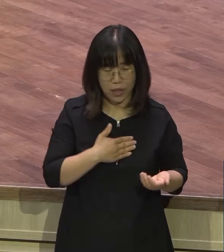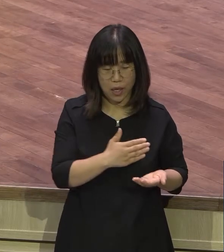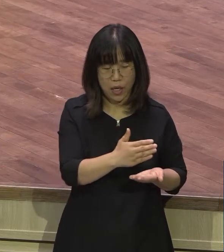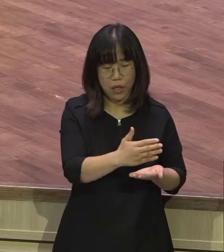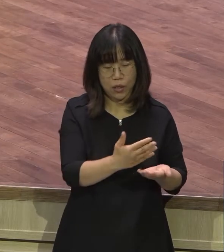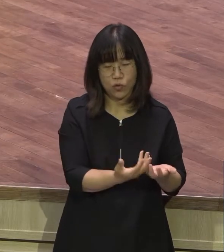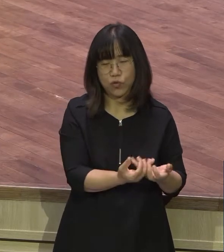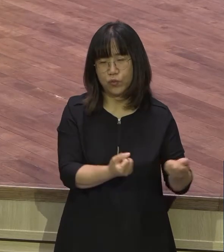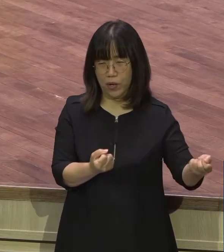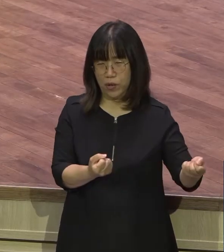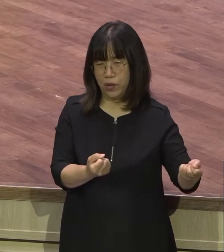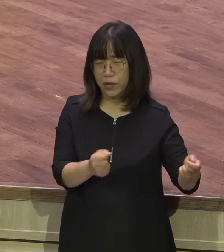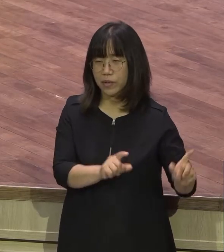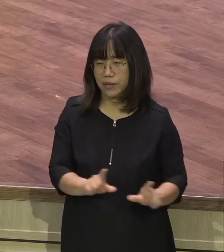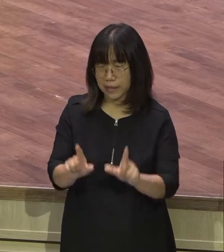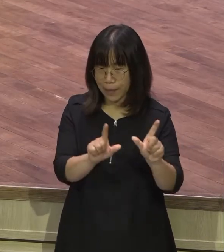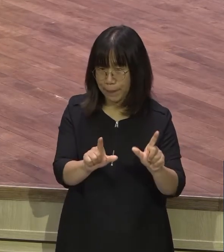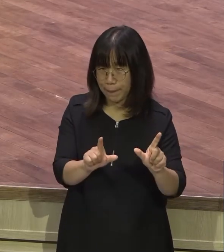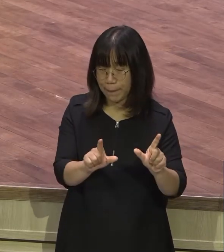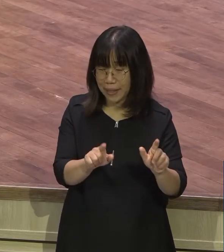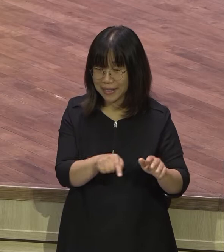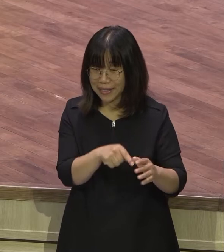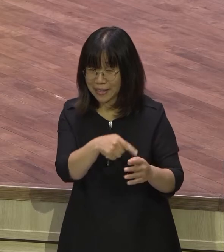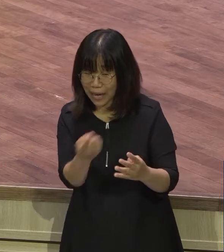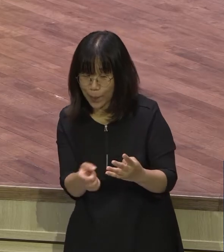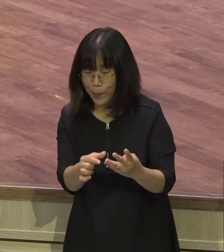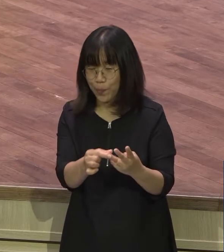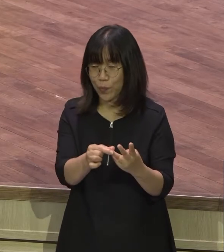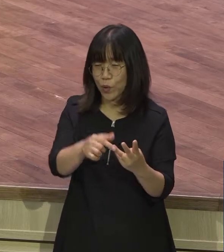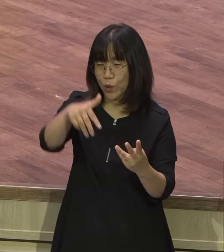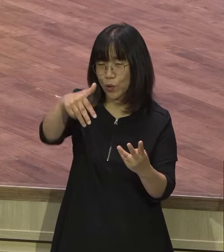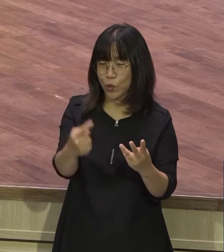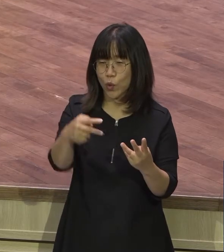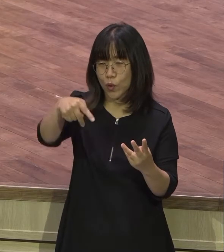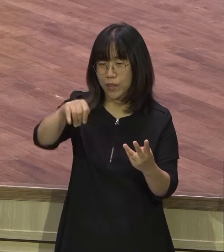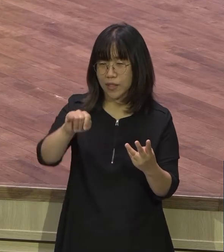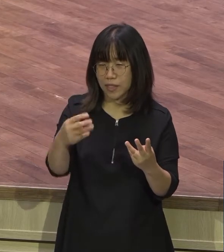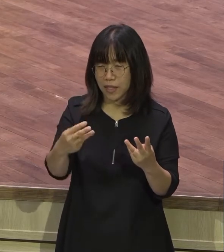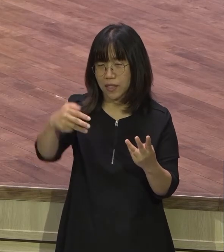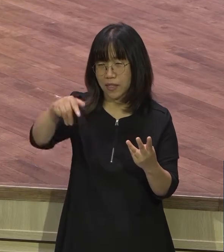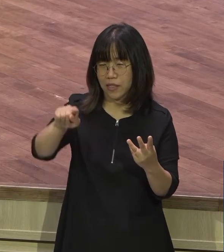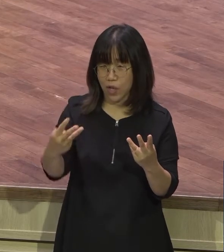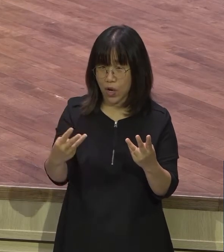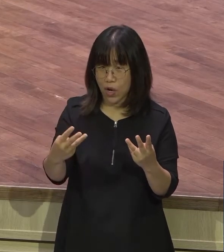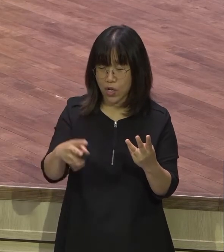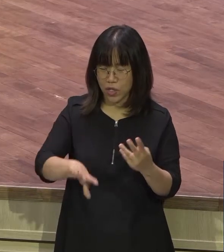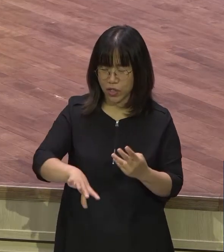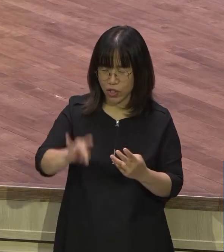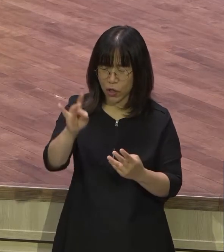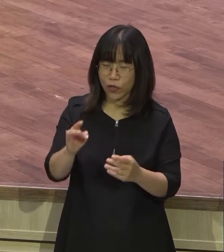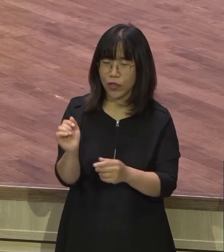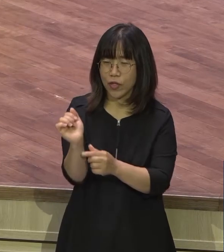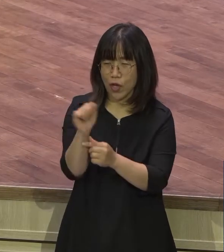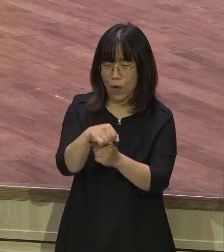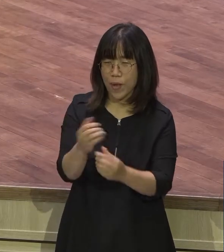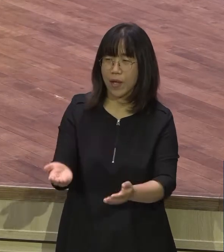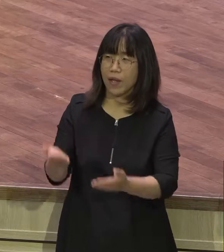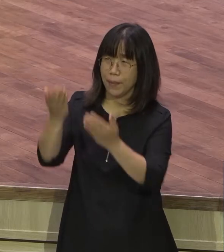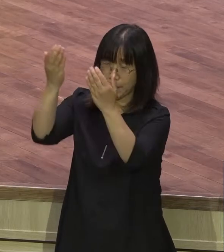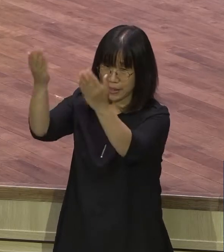무교절이 이어지는 절기가 뭐냐 초실절입니다 초실절은 천열매를 바친 절기라고 해서 초실절